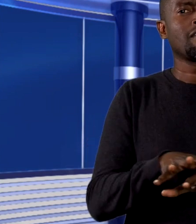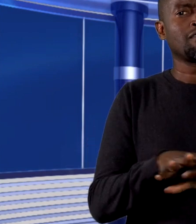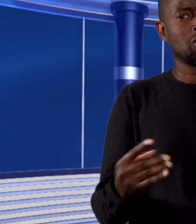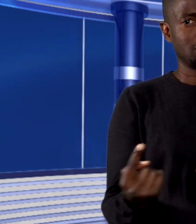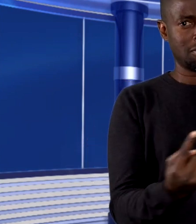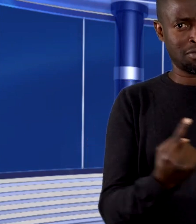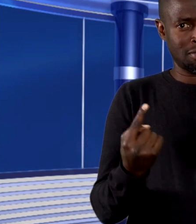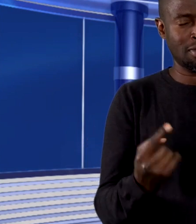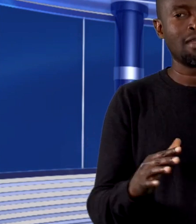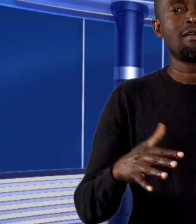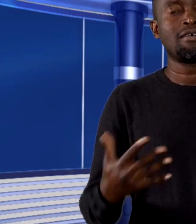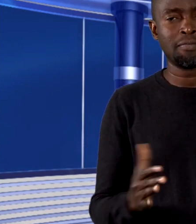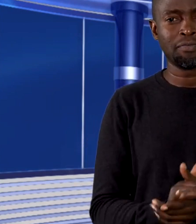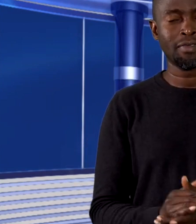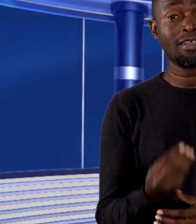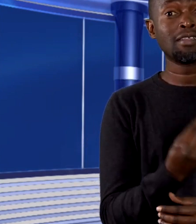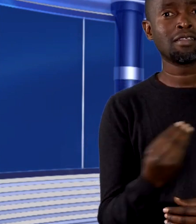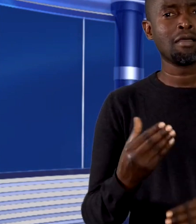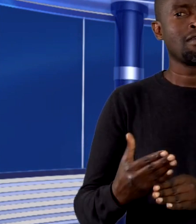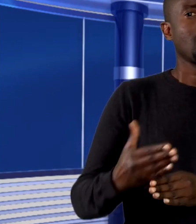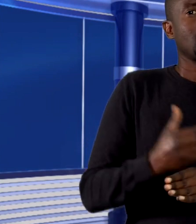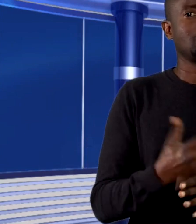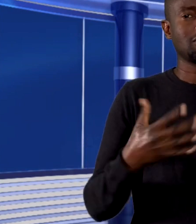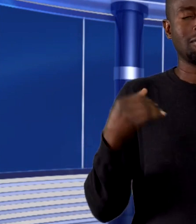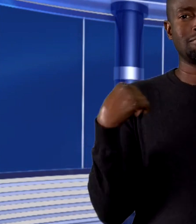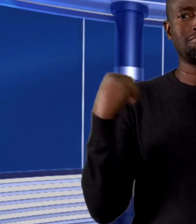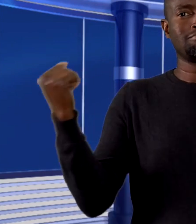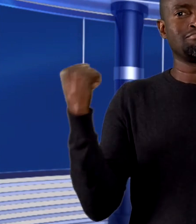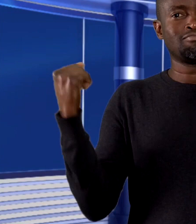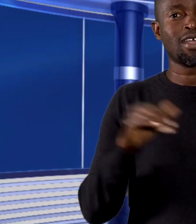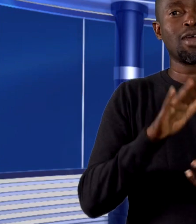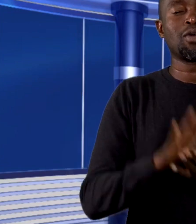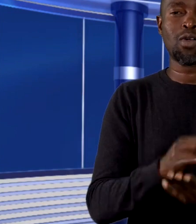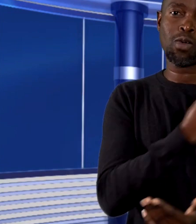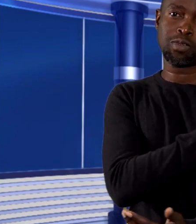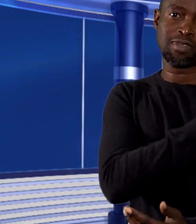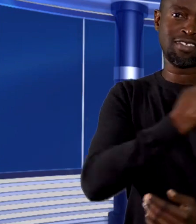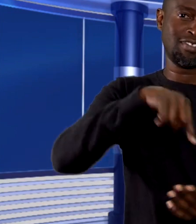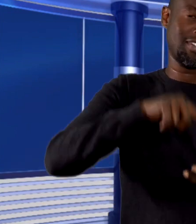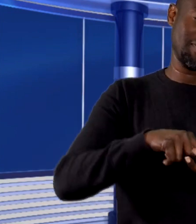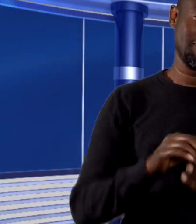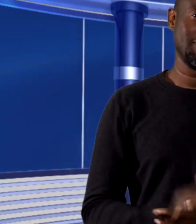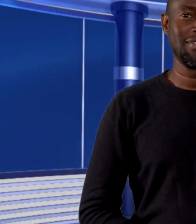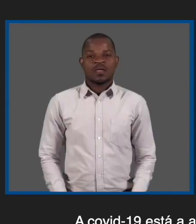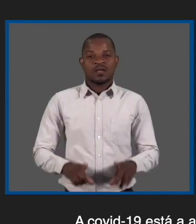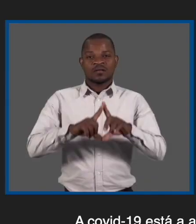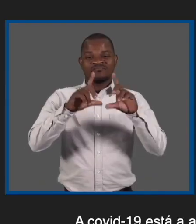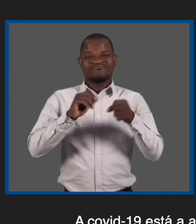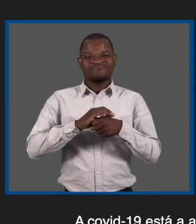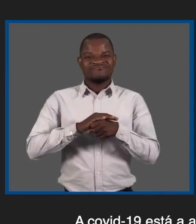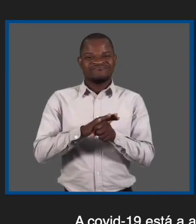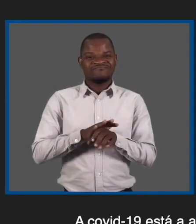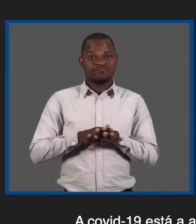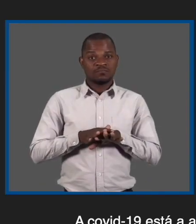da Covid-19 nas crianças que beneficiavam de fisioterapia nos hospitais da cidade de Maputo. A